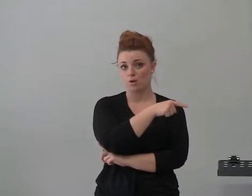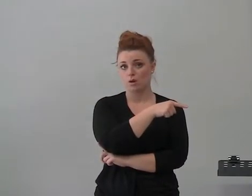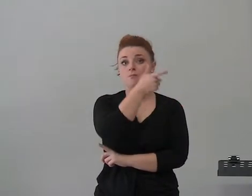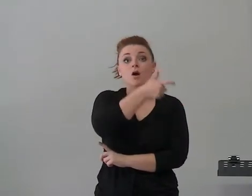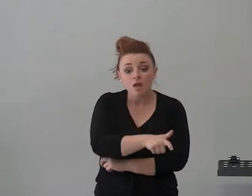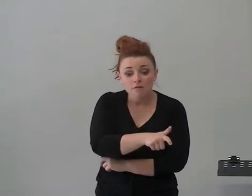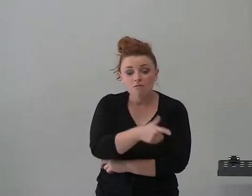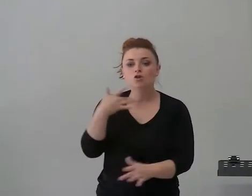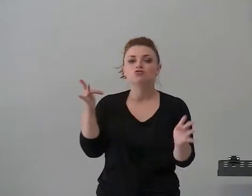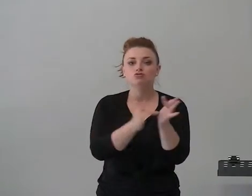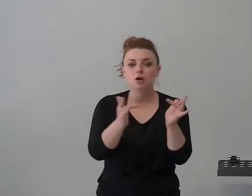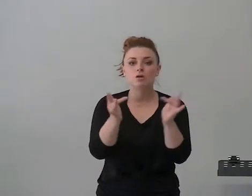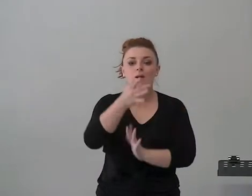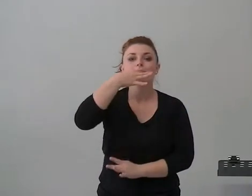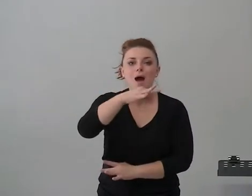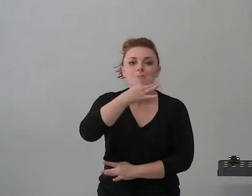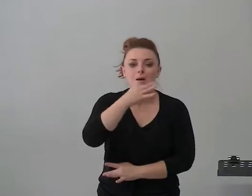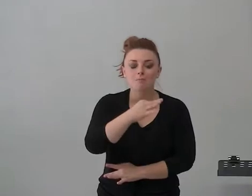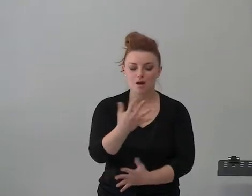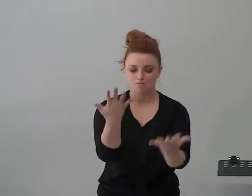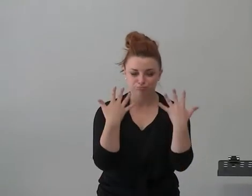ammirazione per il suo insegnamento.